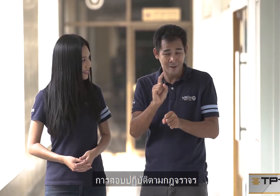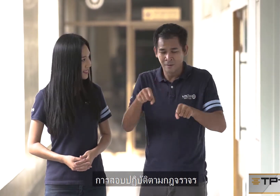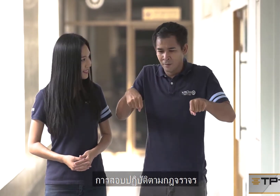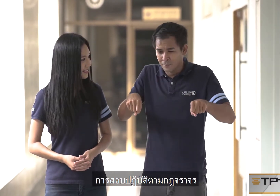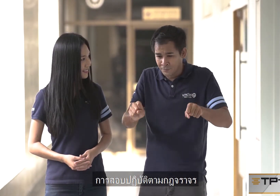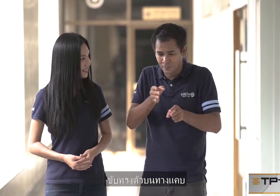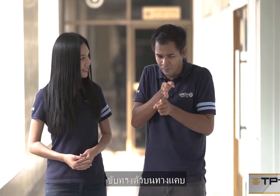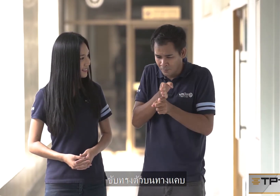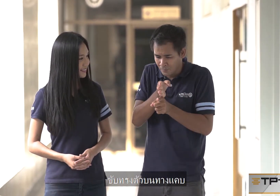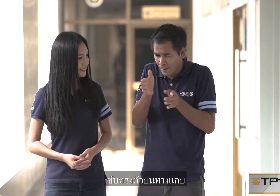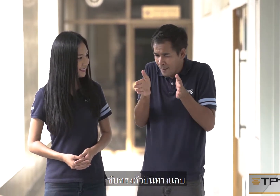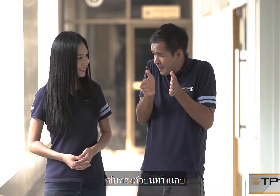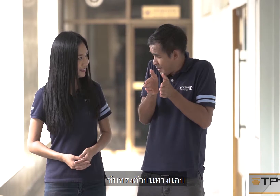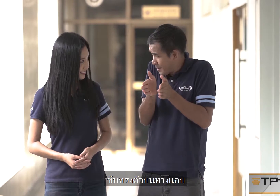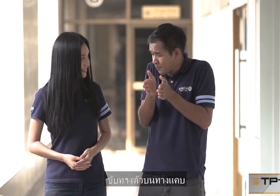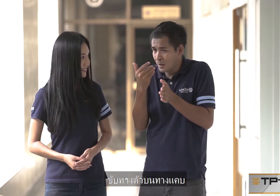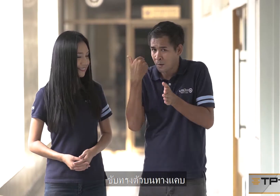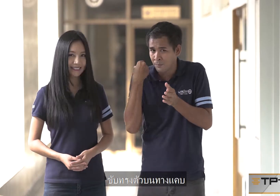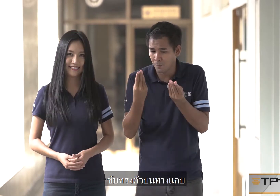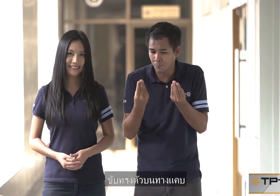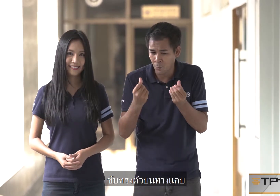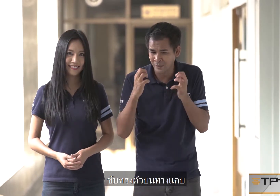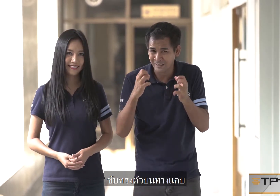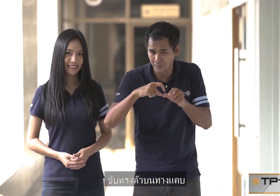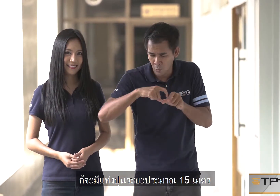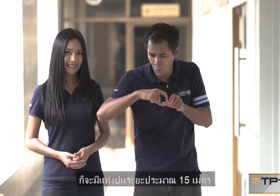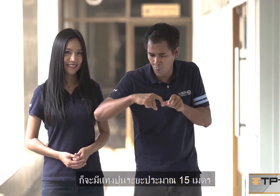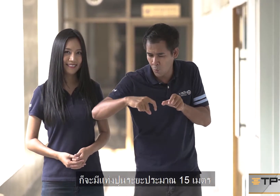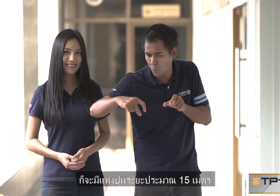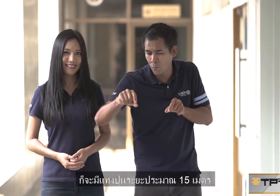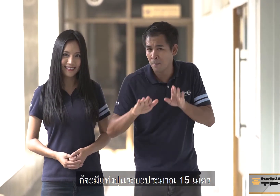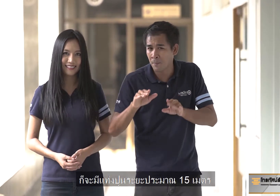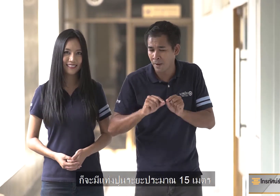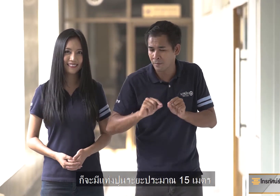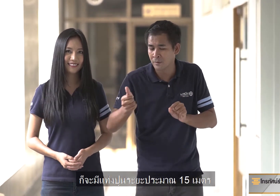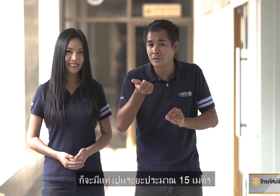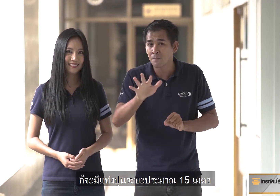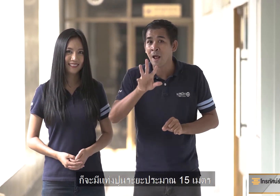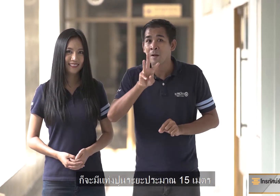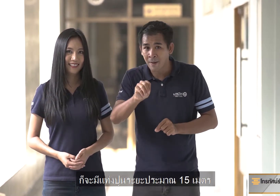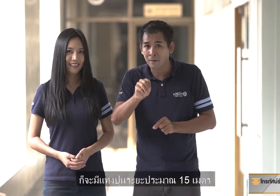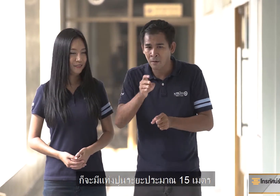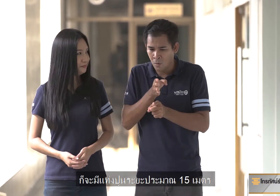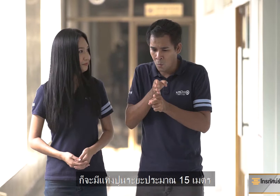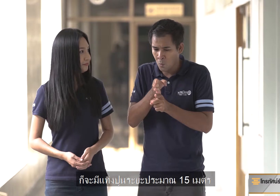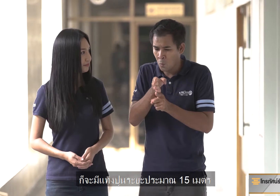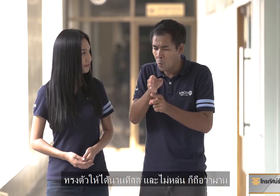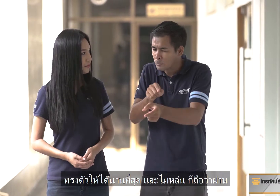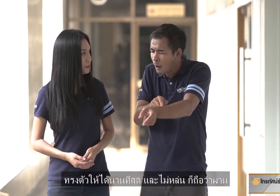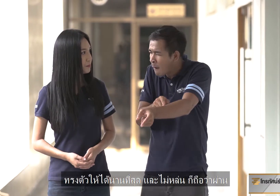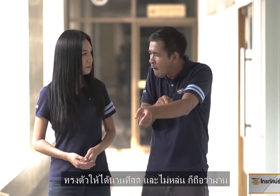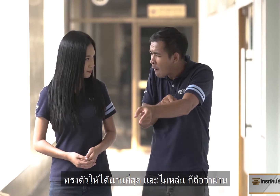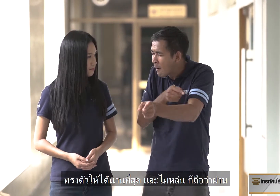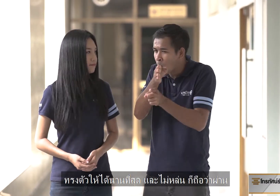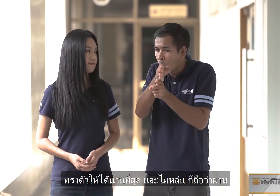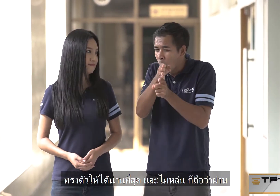รขับทรงตัวบนทางแคบก็จะมีแท่งปูนระยะประมาณ15เมตรทร